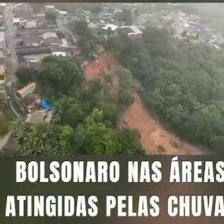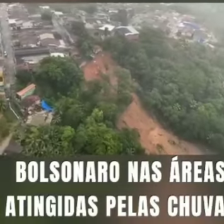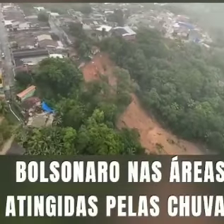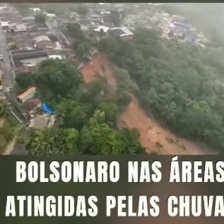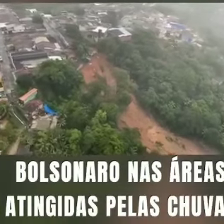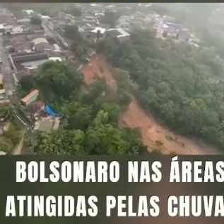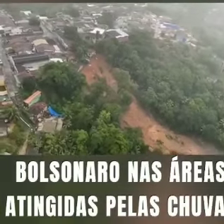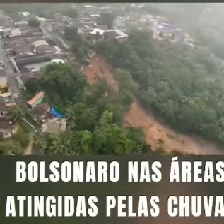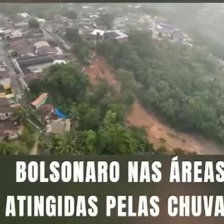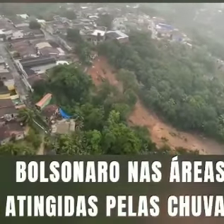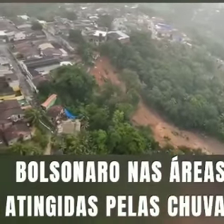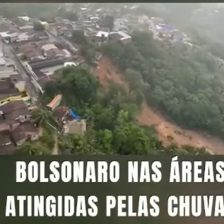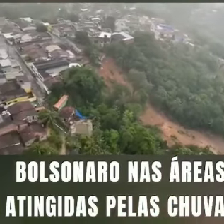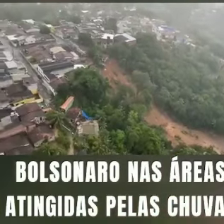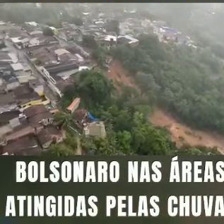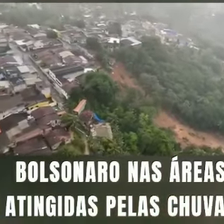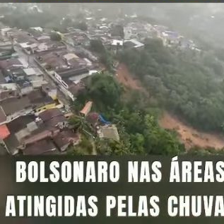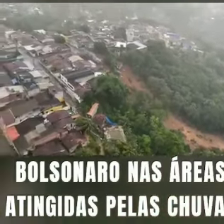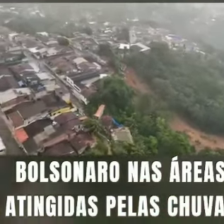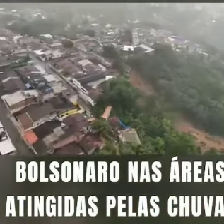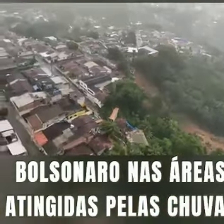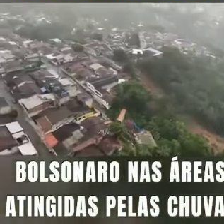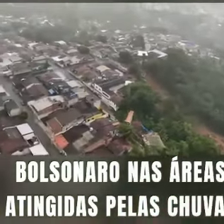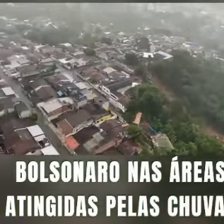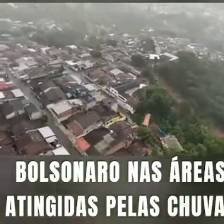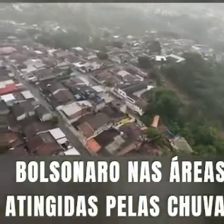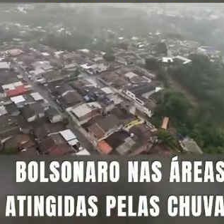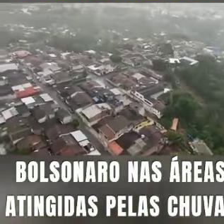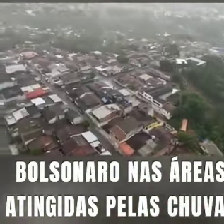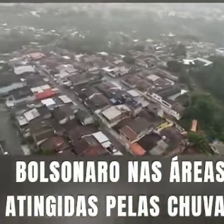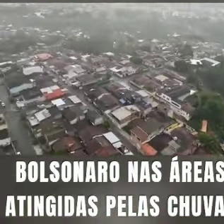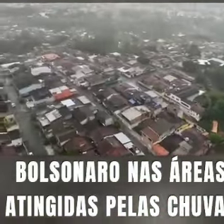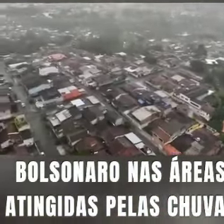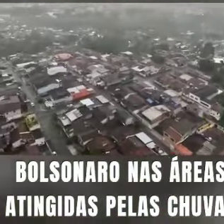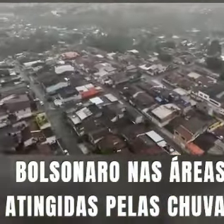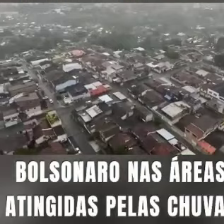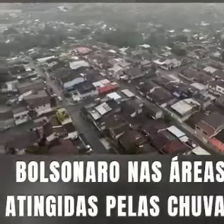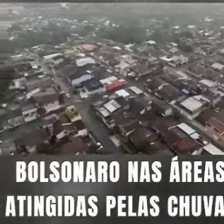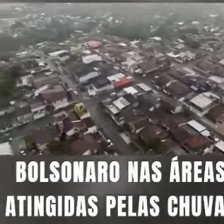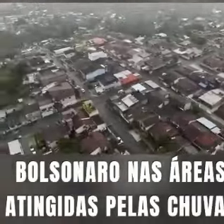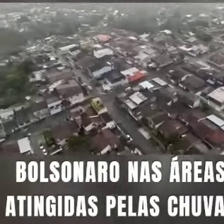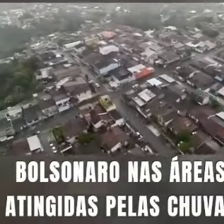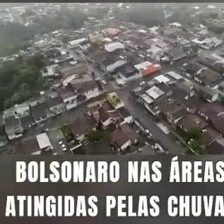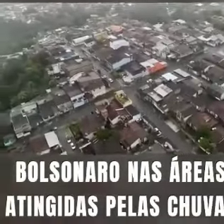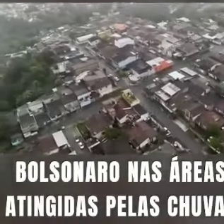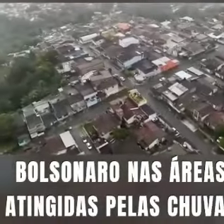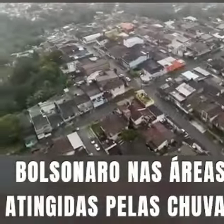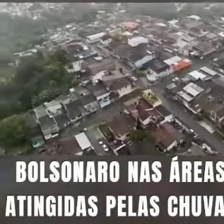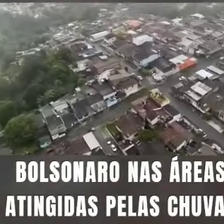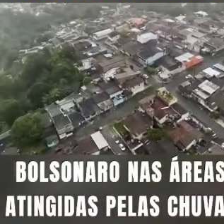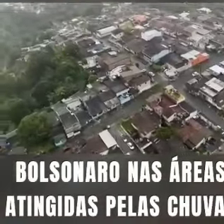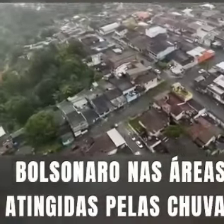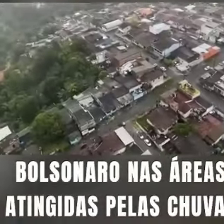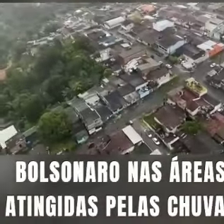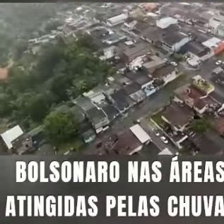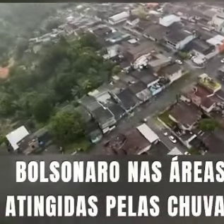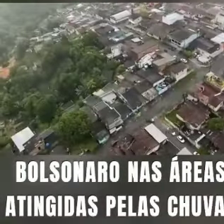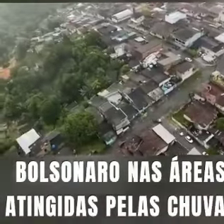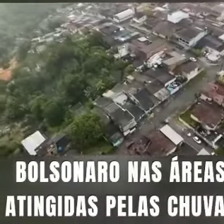aí o Paulo Câmara fazer isso? Até agora eu não vi nenhuma notícia do Paulo Câmara visitar